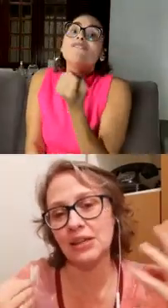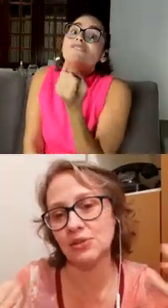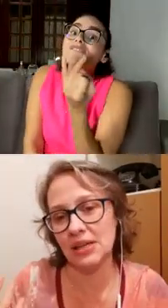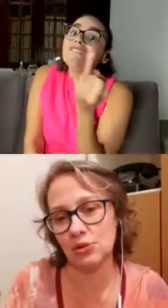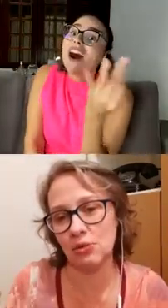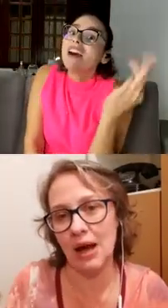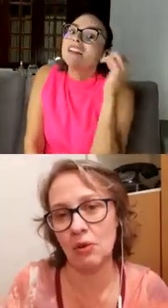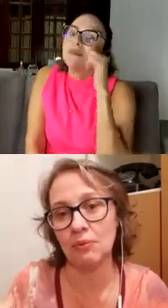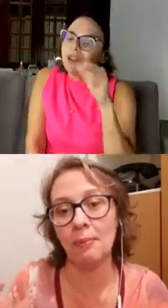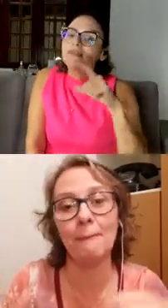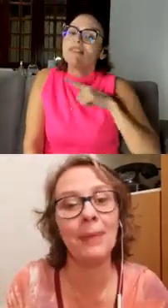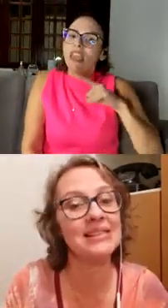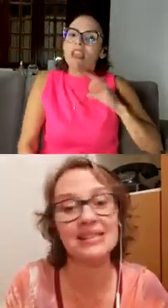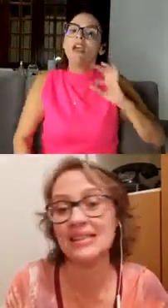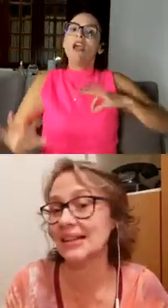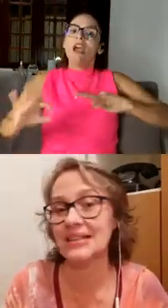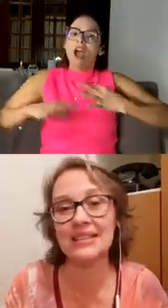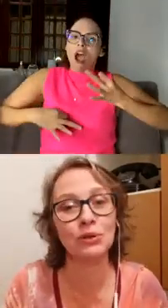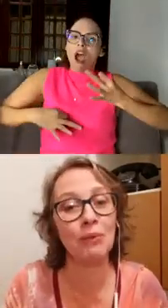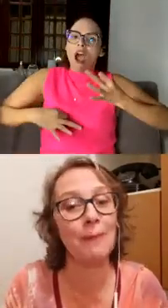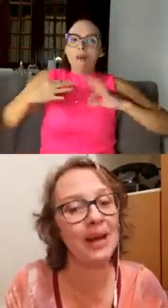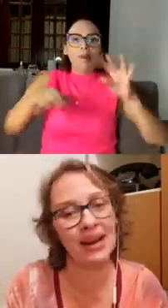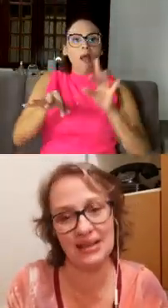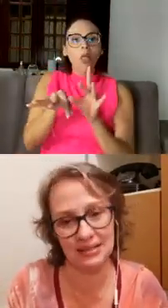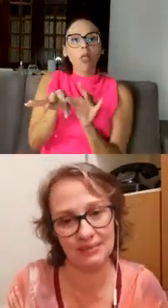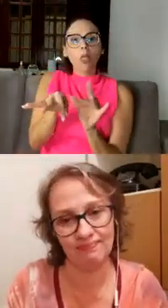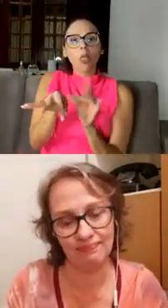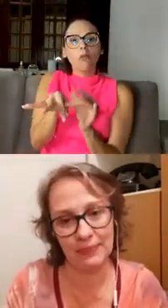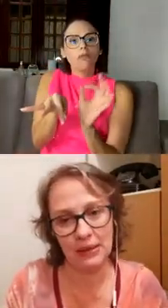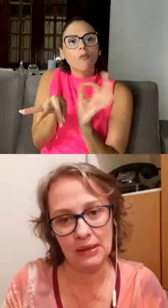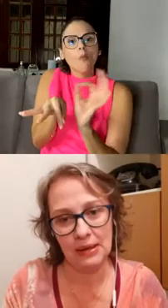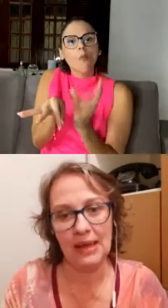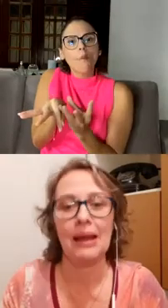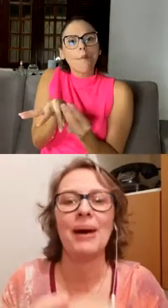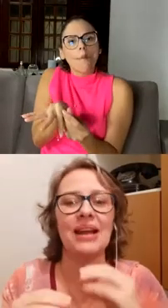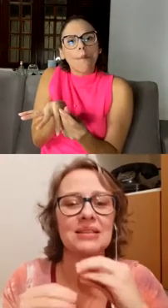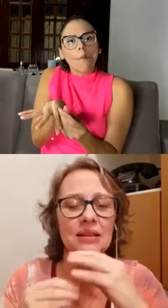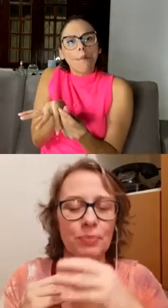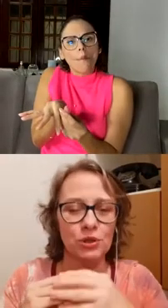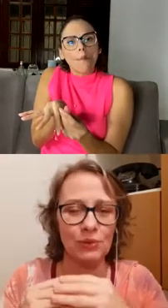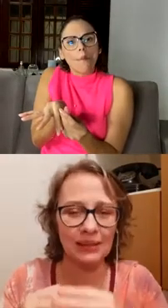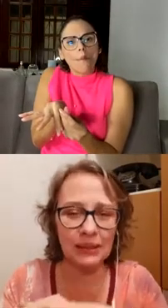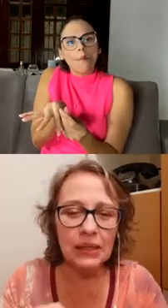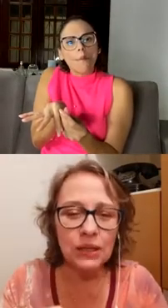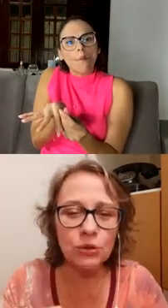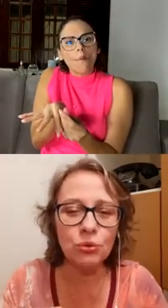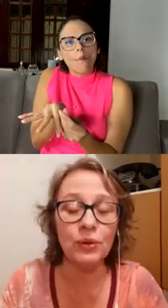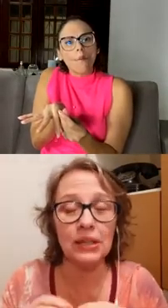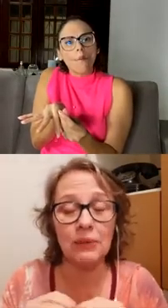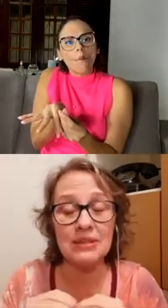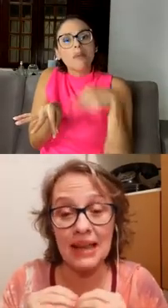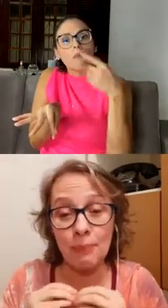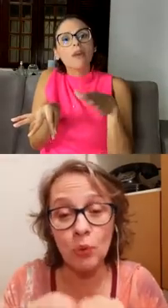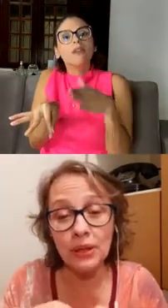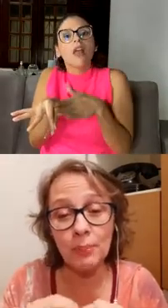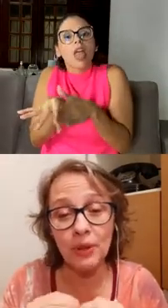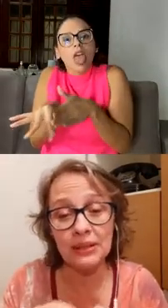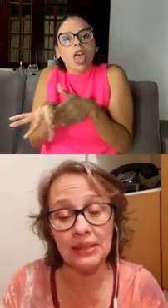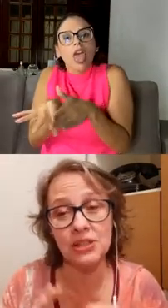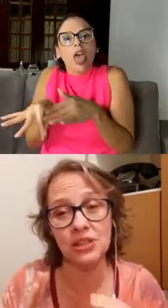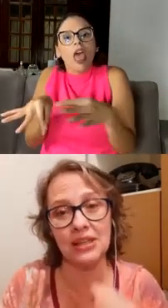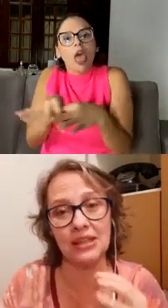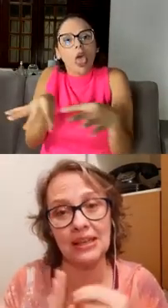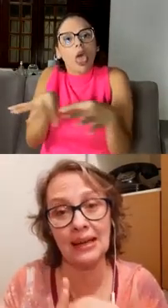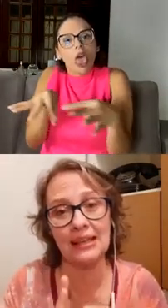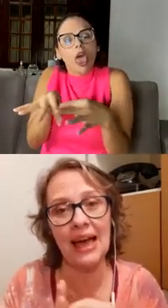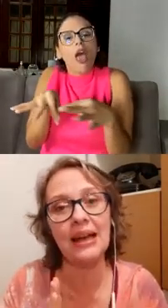mulheres têm desejo sexual, mas essa secreção não aparece. ela aparece depois no atrito. Então, é muito